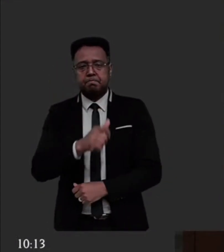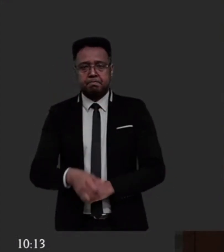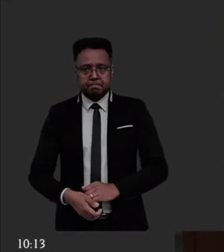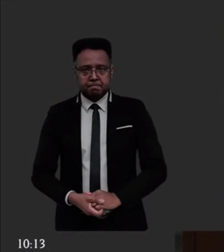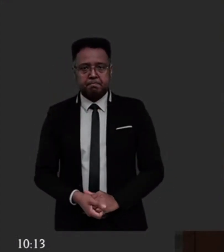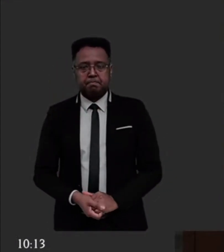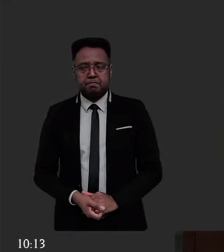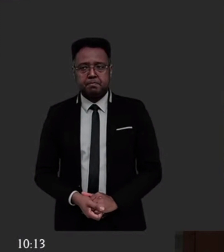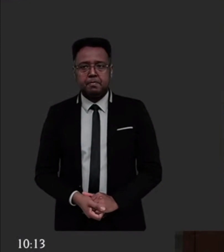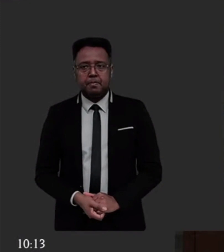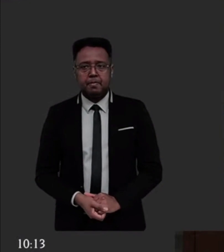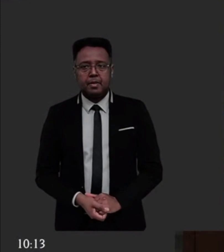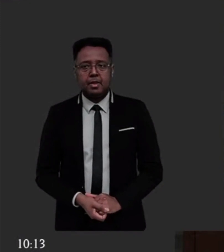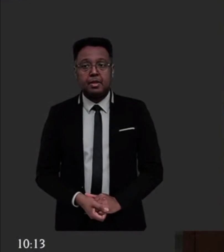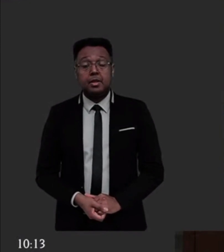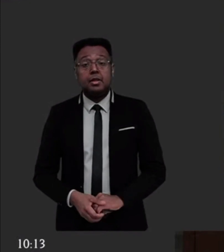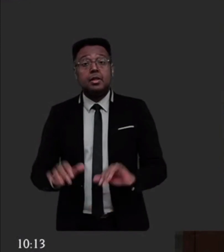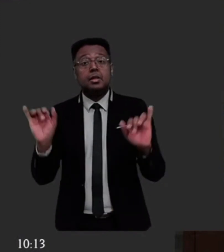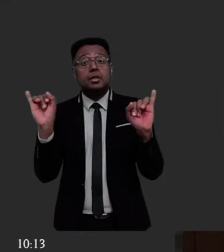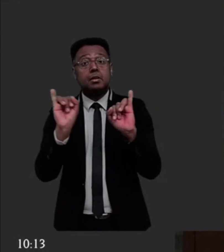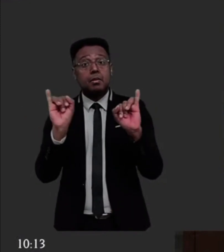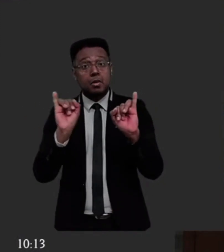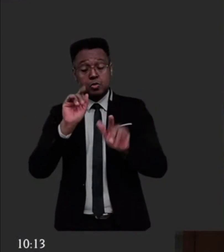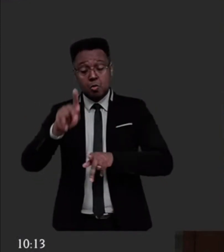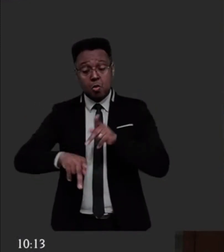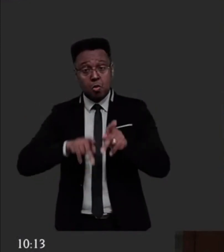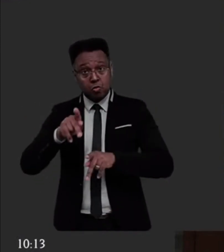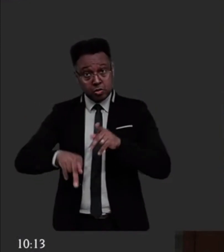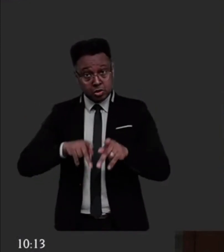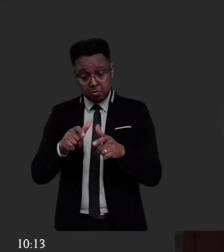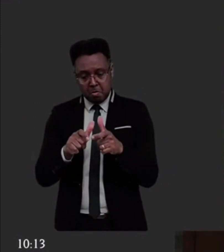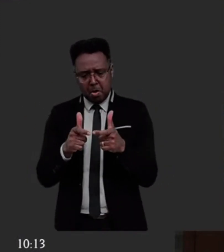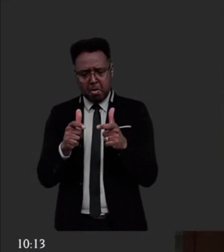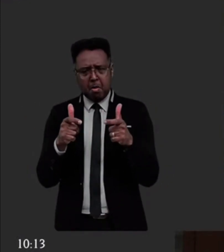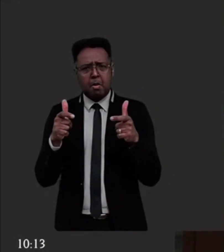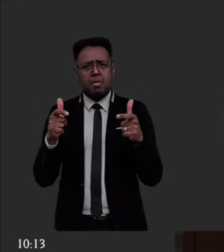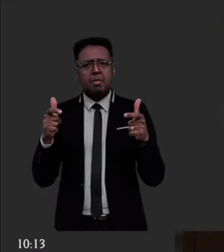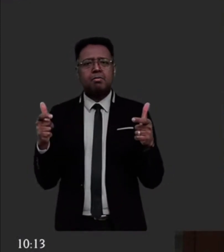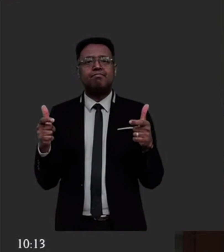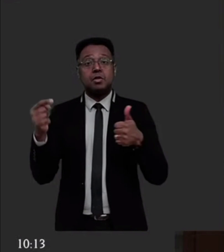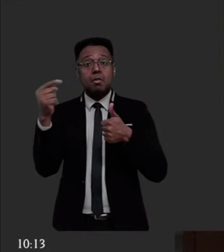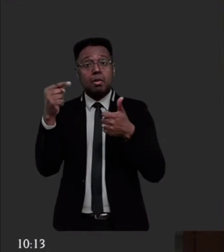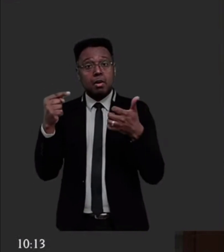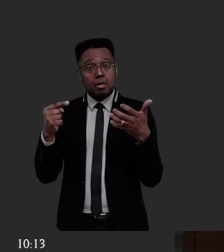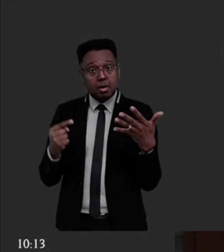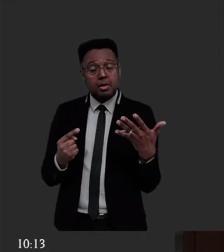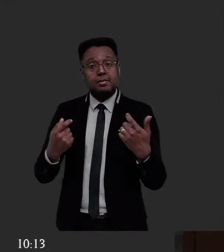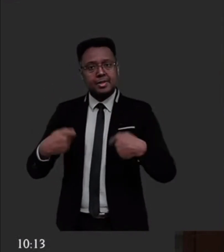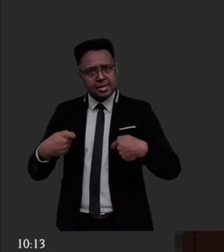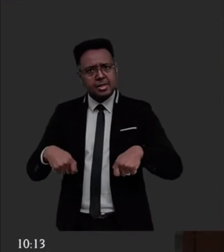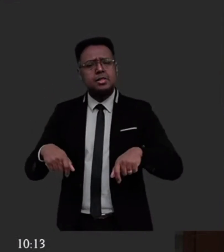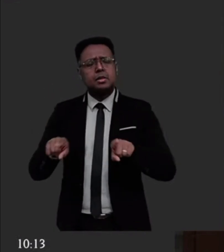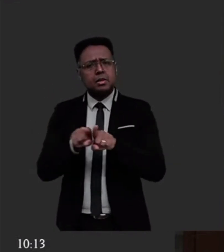O povo de Deus é grande e as necessidades também, e recorrem à Igreja